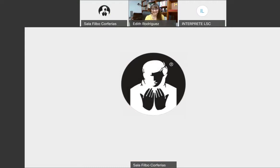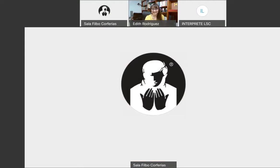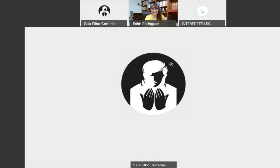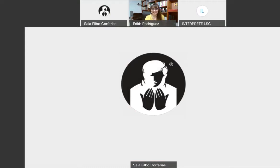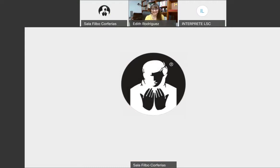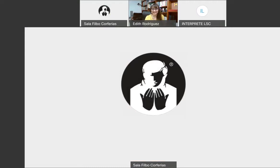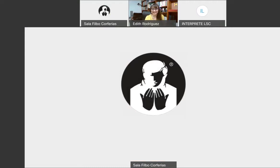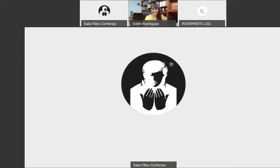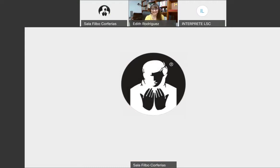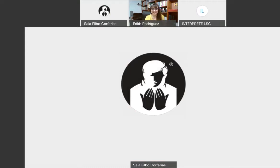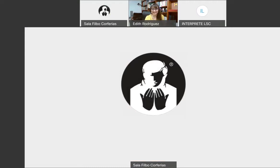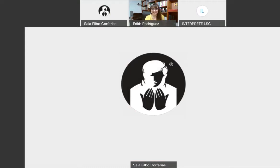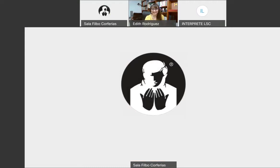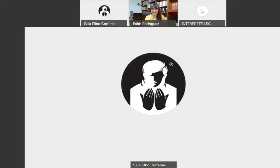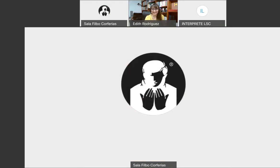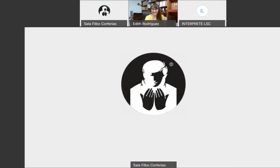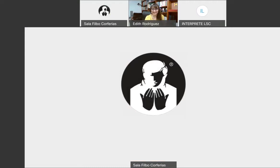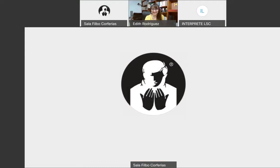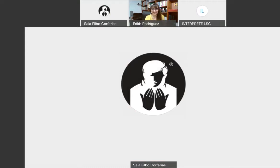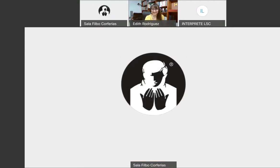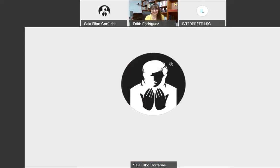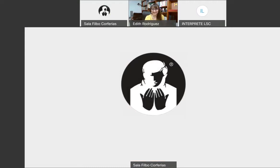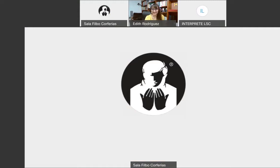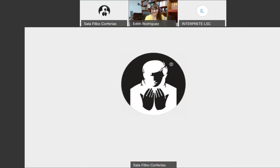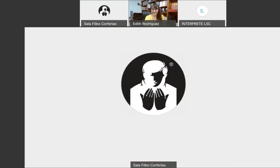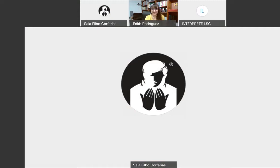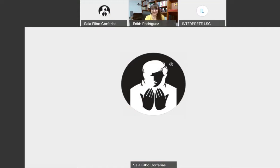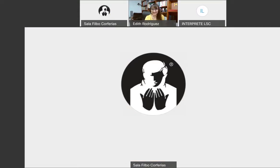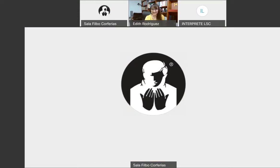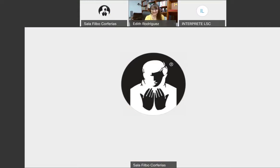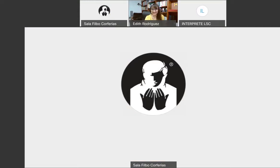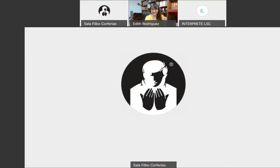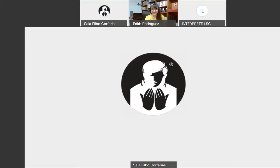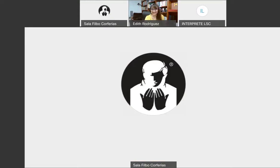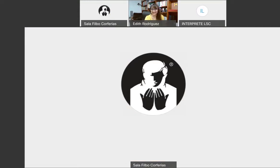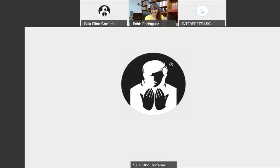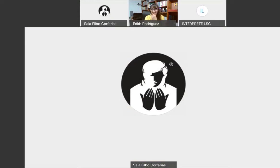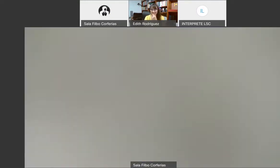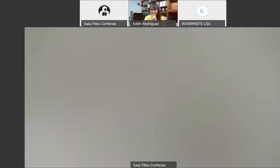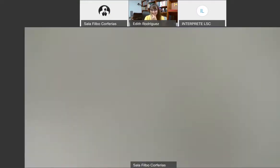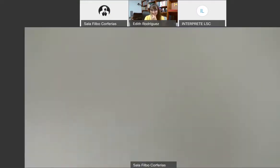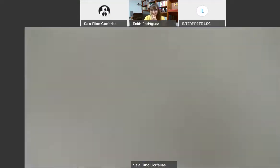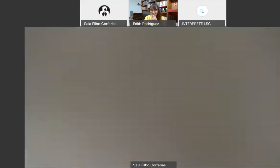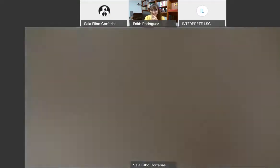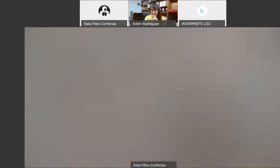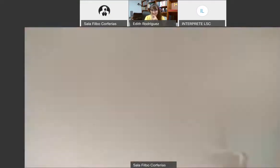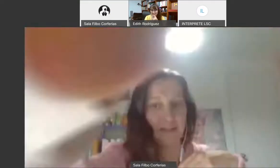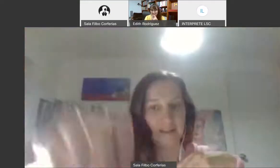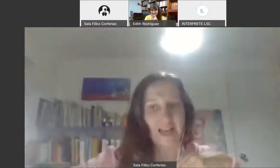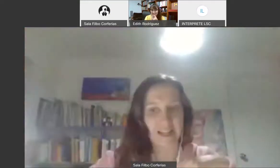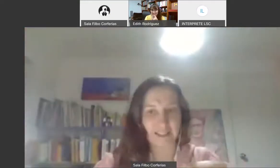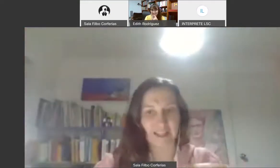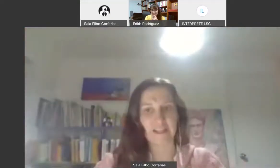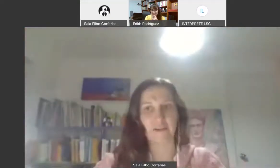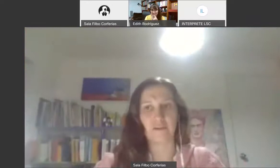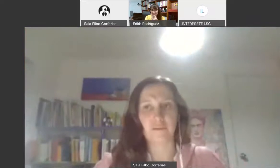Gracias. Estoy Gracias, tomando mi estamos fuera del aire. cámara para que Edith me pueda ver. Muchas gracias a todos. Los tengo que dejar un poquito de afán, pero